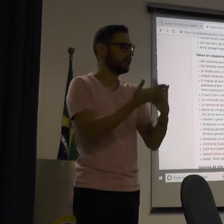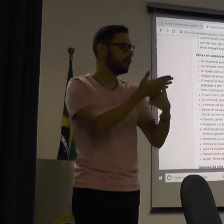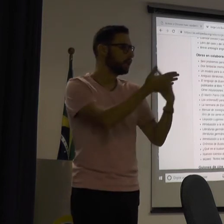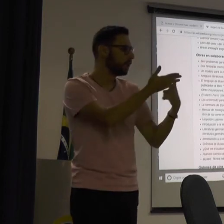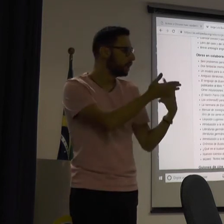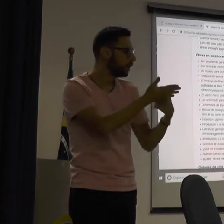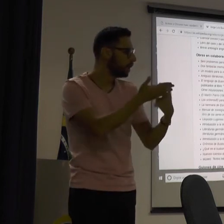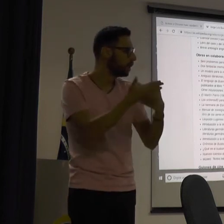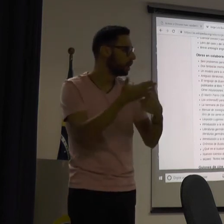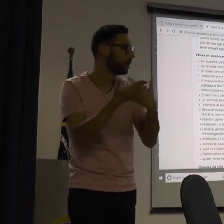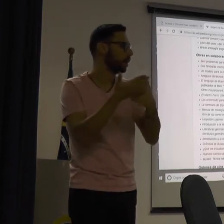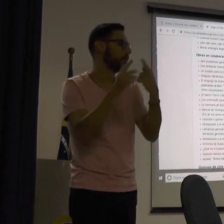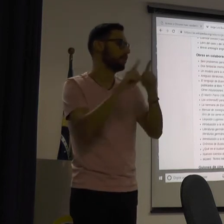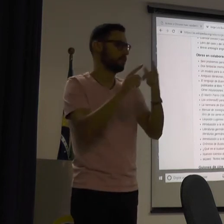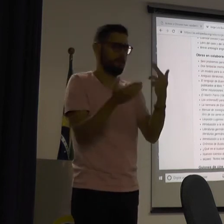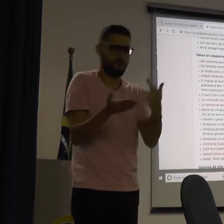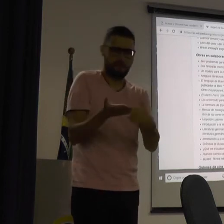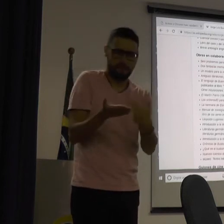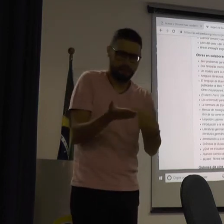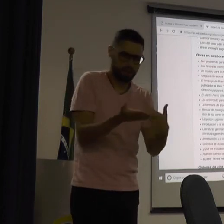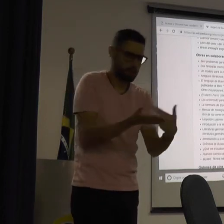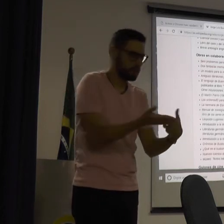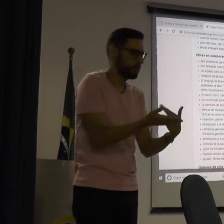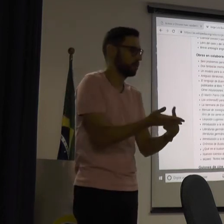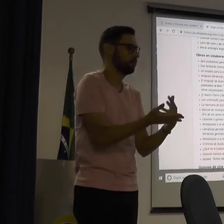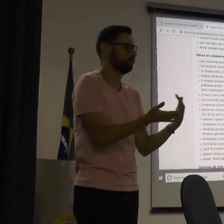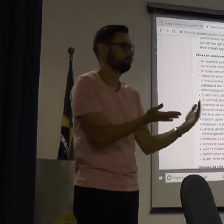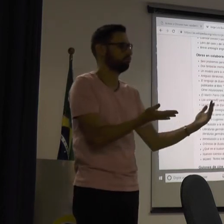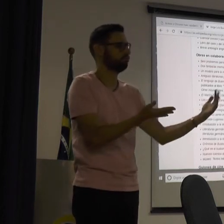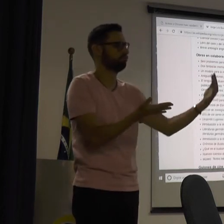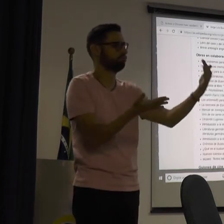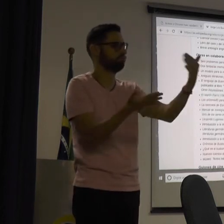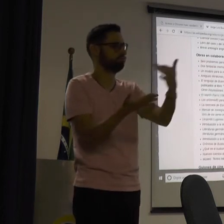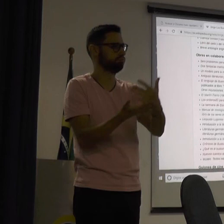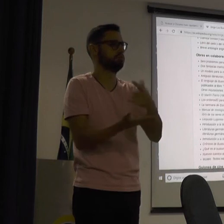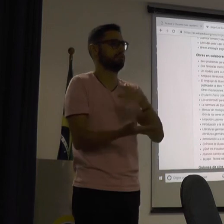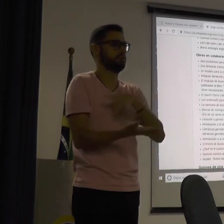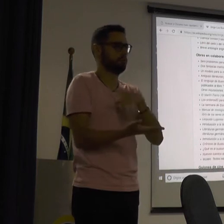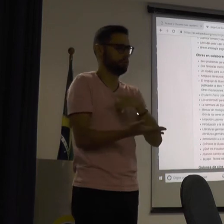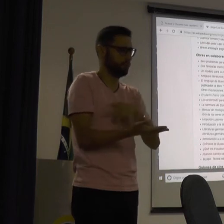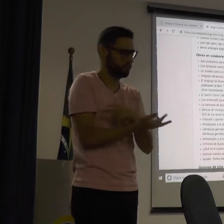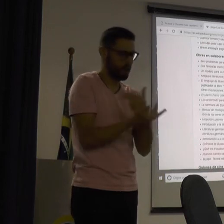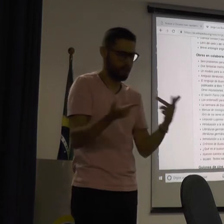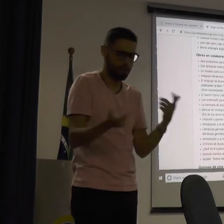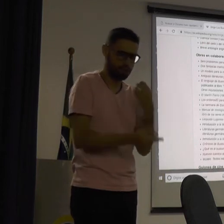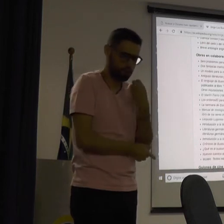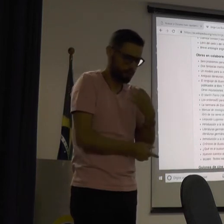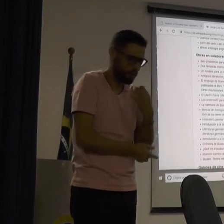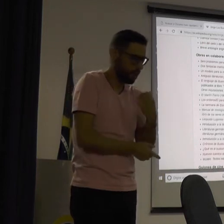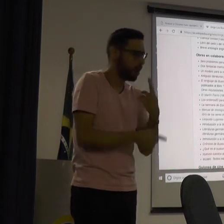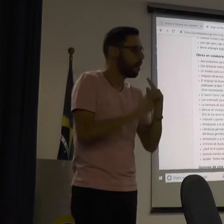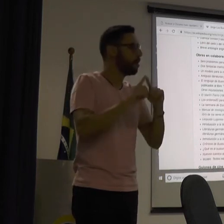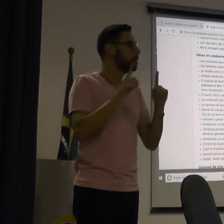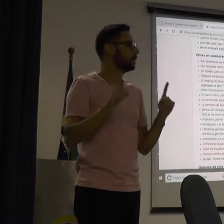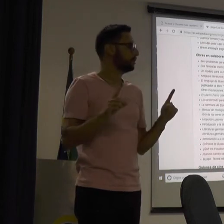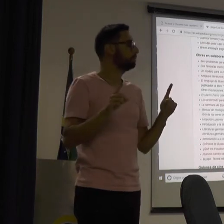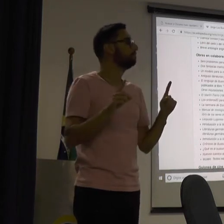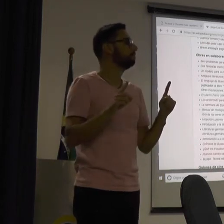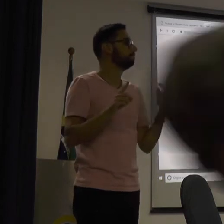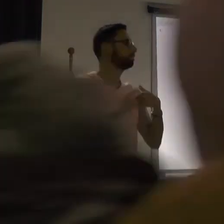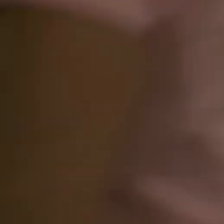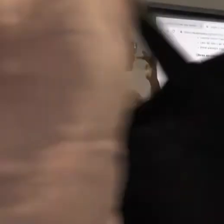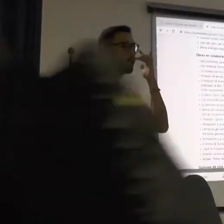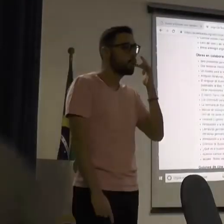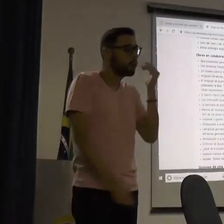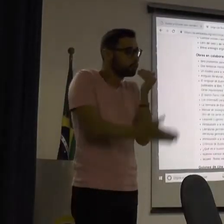como de periódicos, e tem muita coisa boa, né, muita coisa boa. Mas eu acho que a coisa assim,